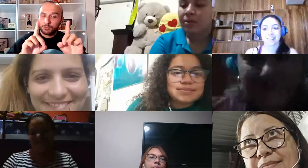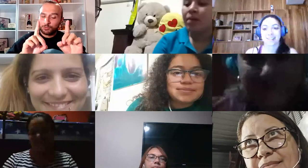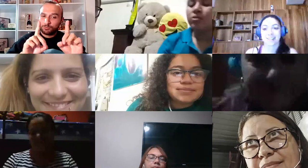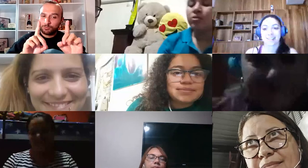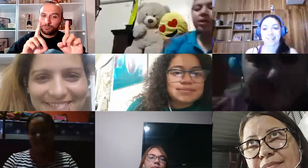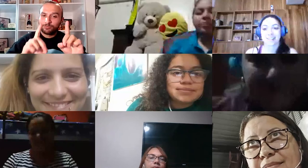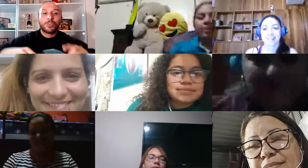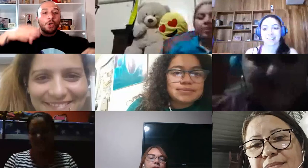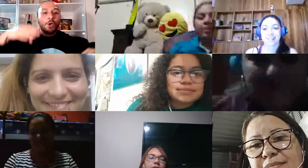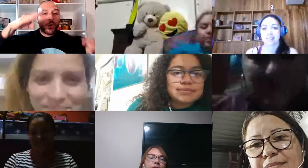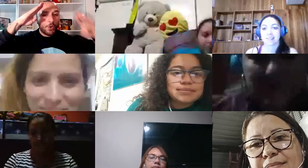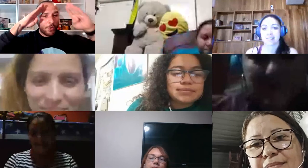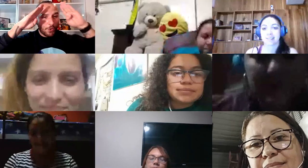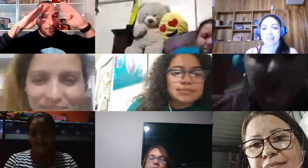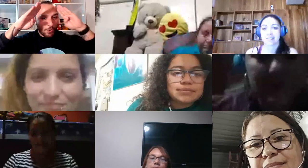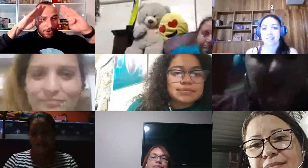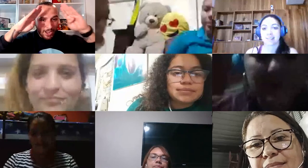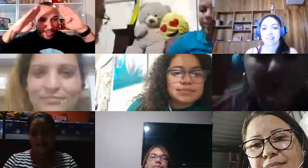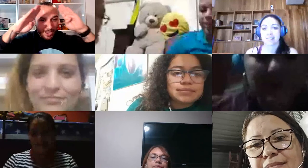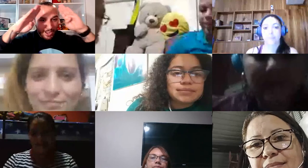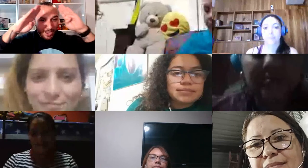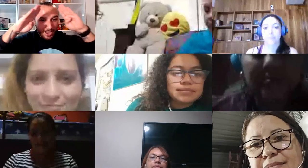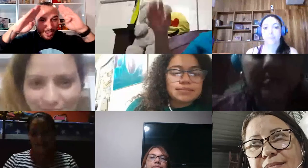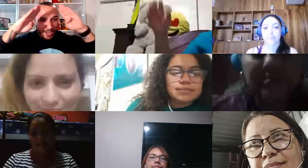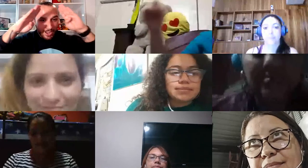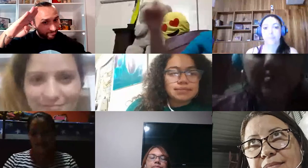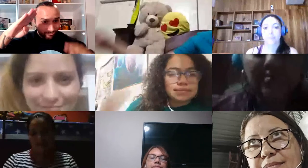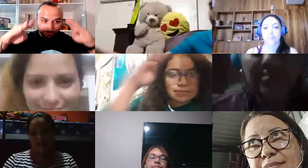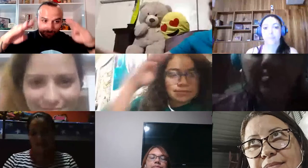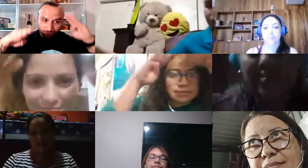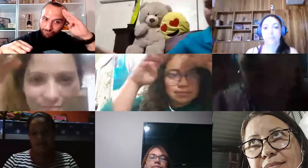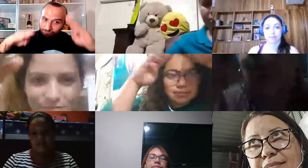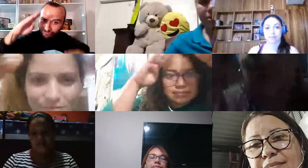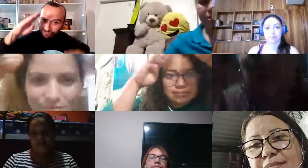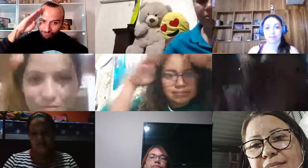Repasemos. Hola.